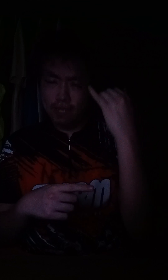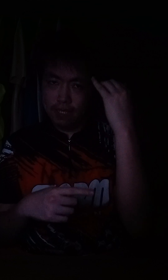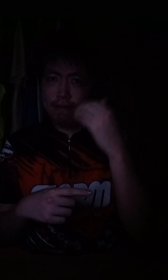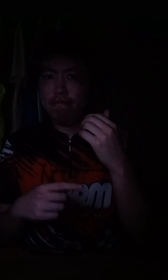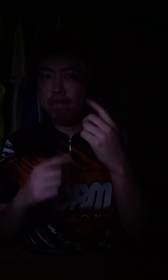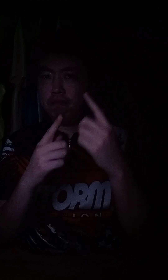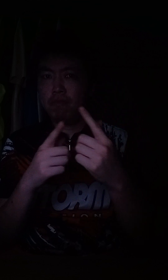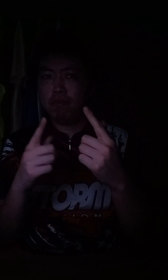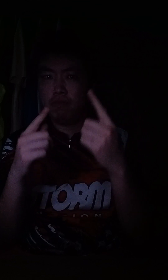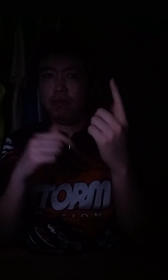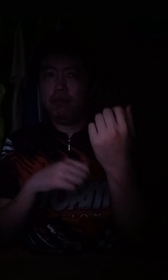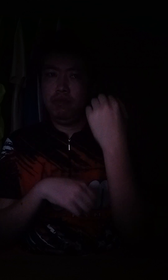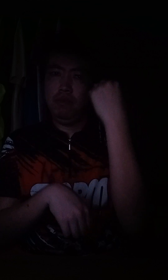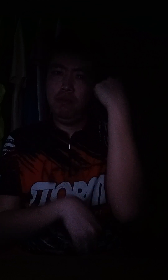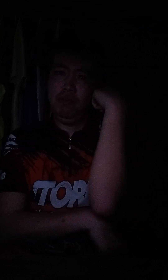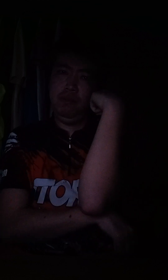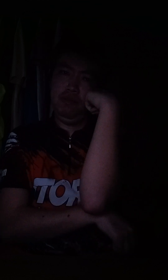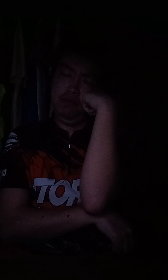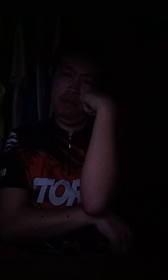일어났다가도 다시 자는 거예요.